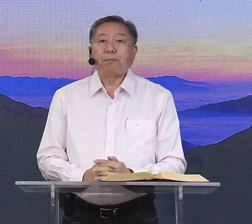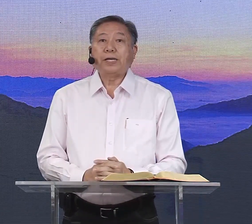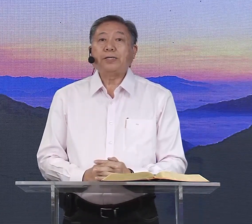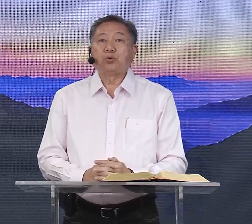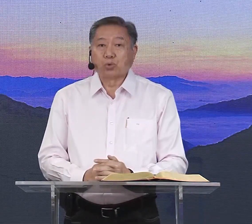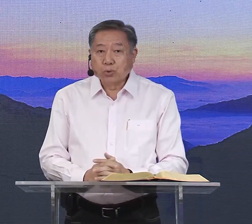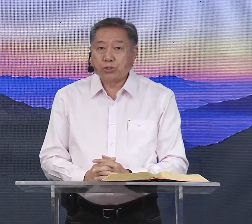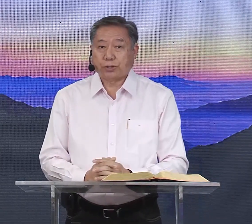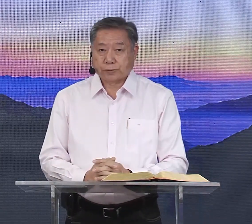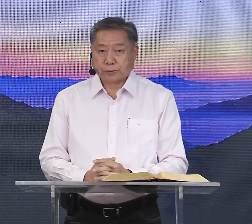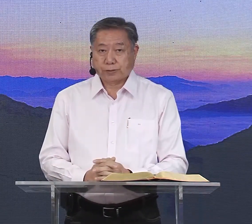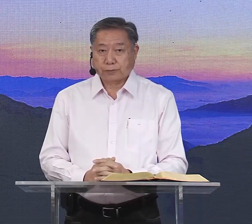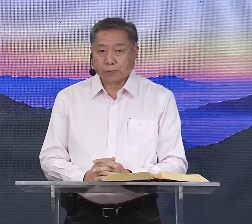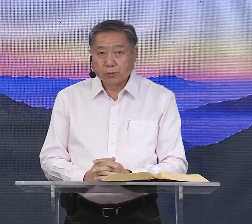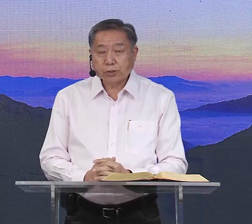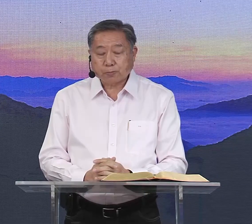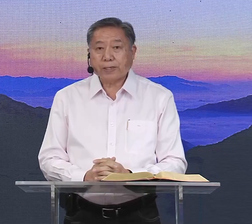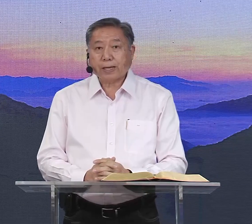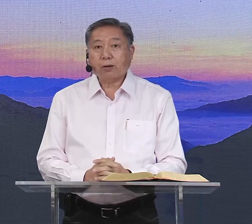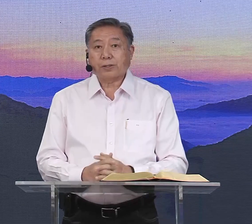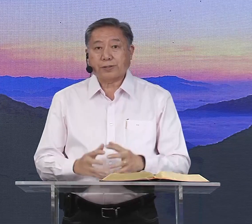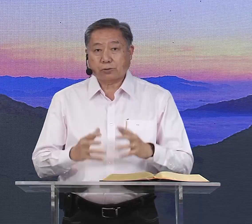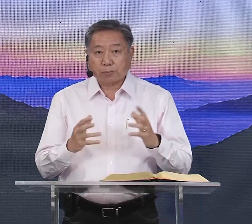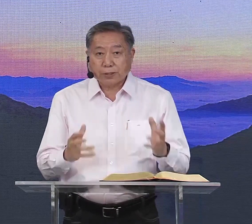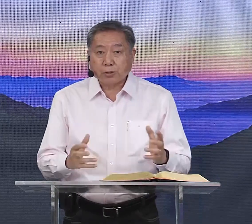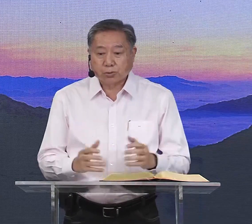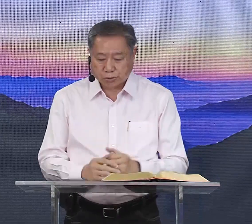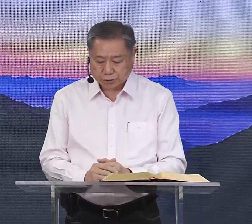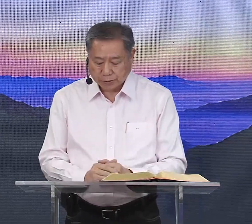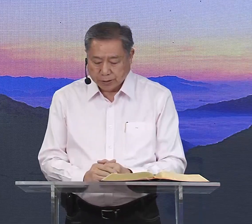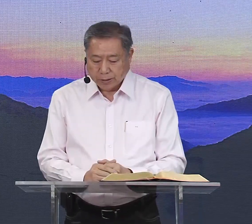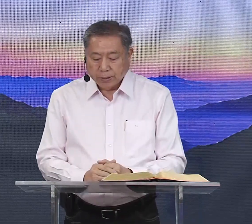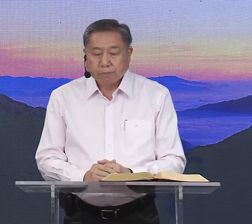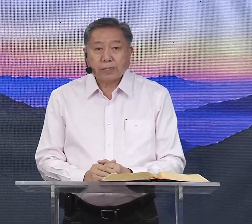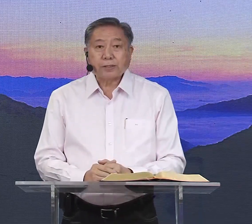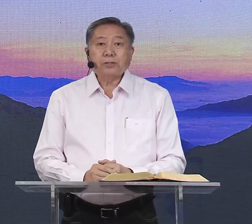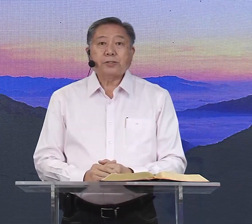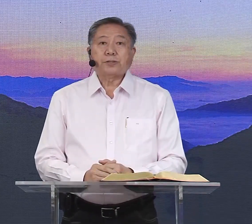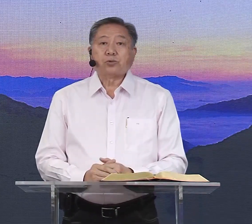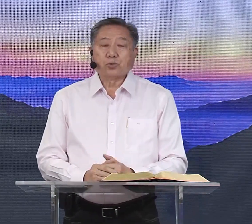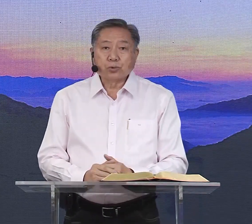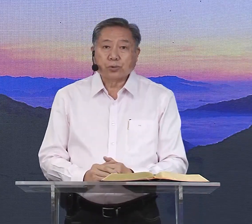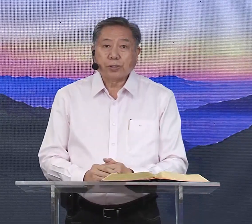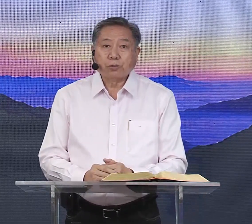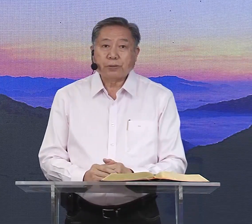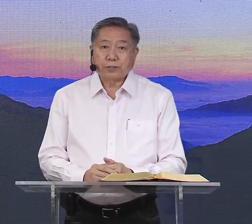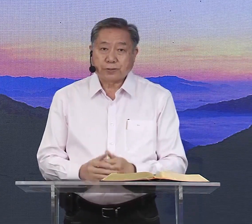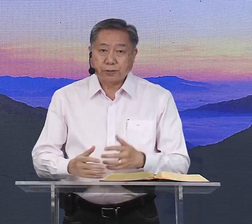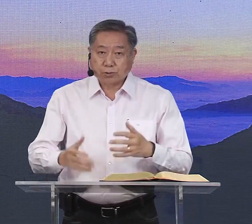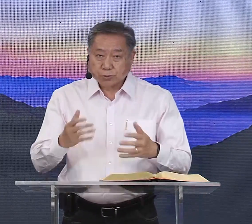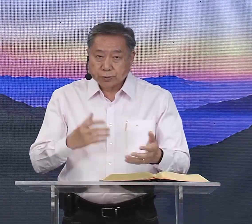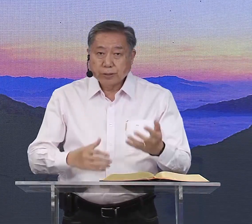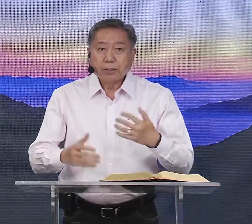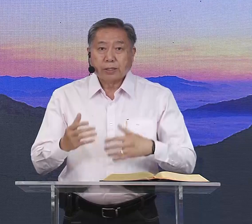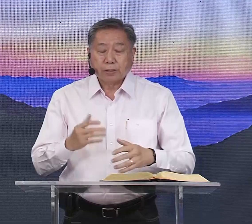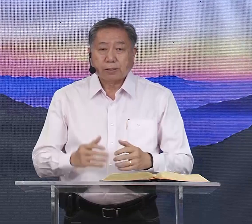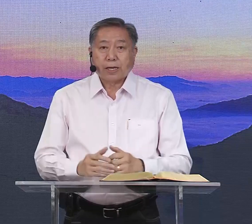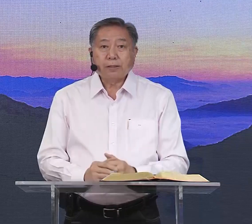na plenitude. Vou explicar o que seja a plenitude. Mas antes de tudo, eu